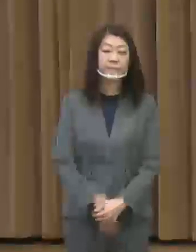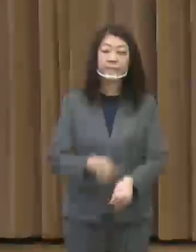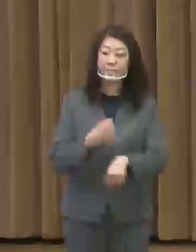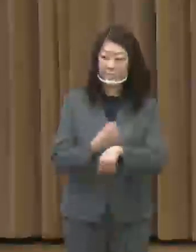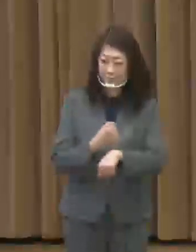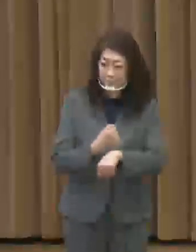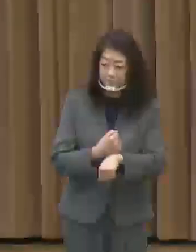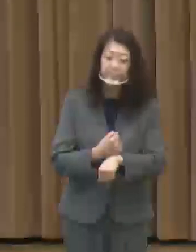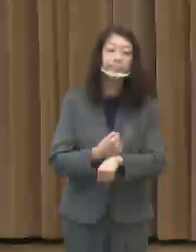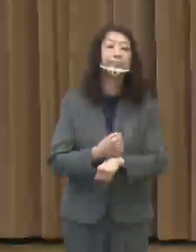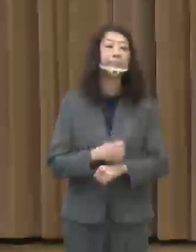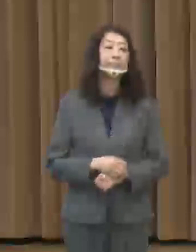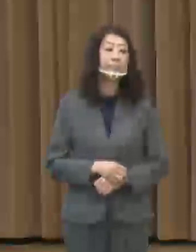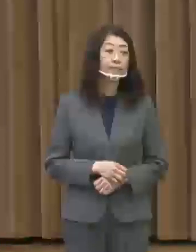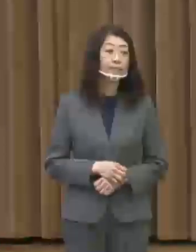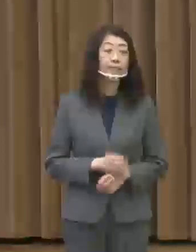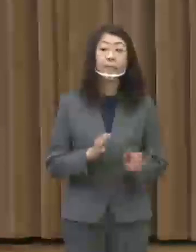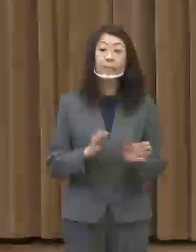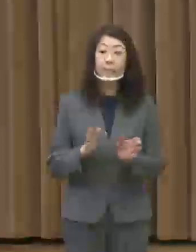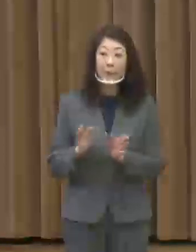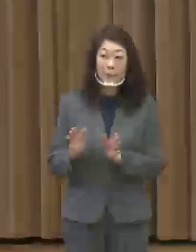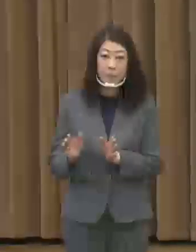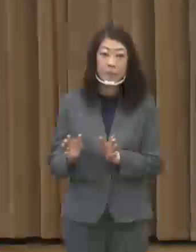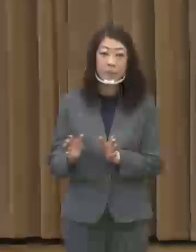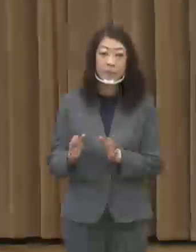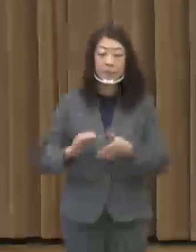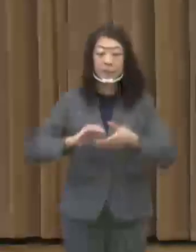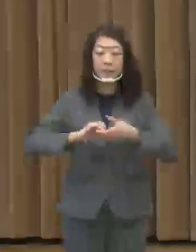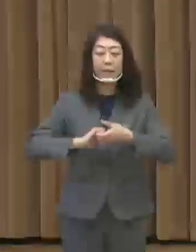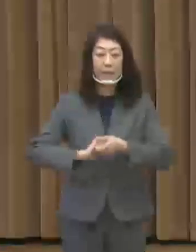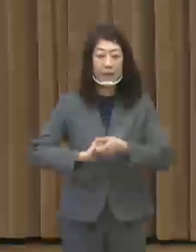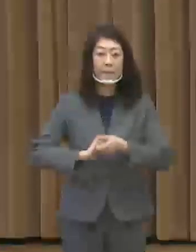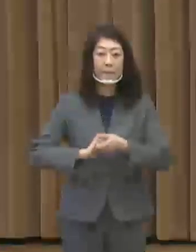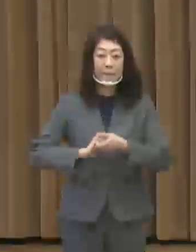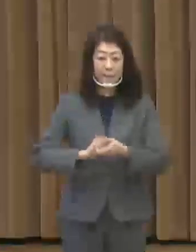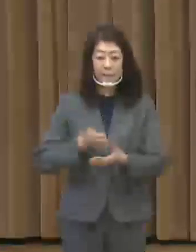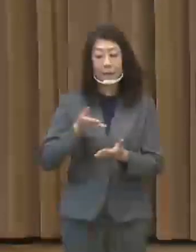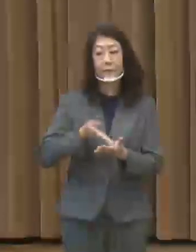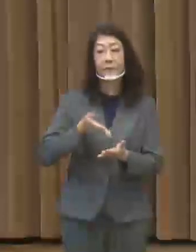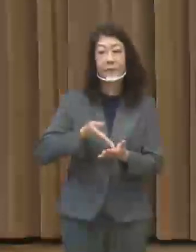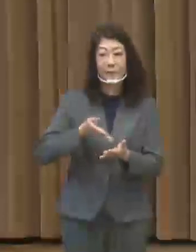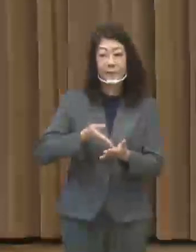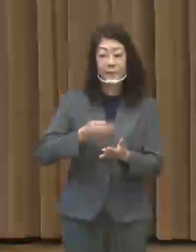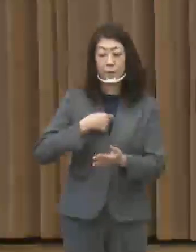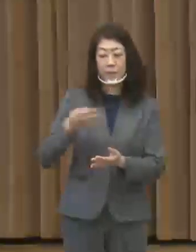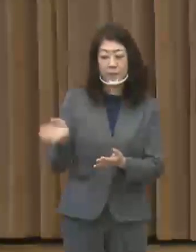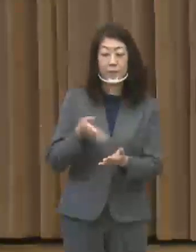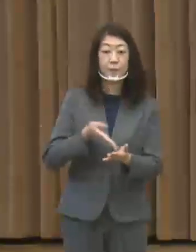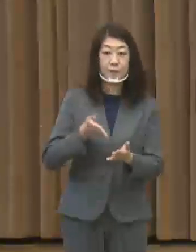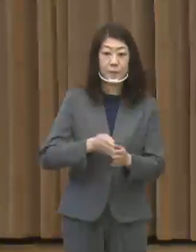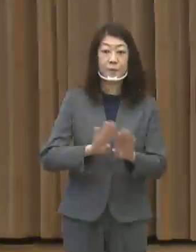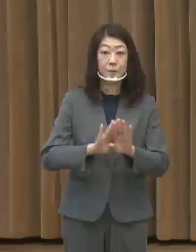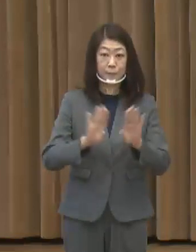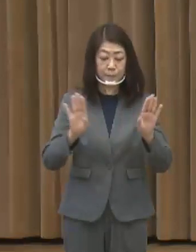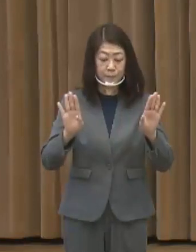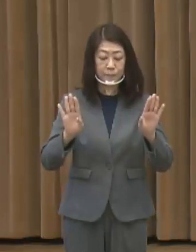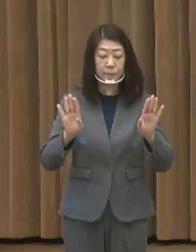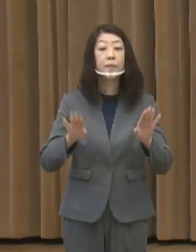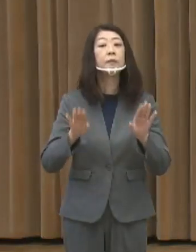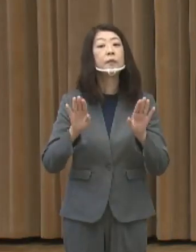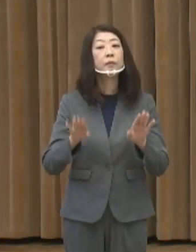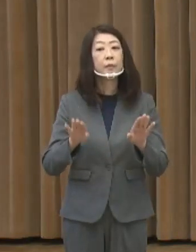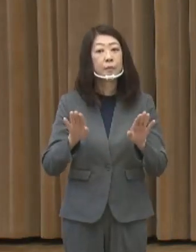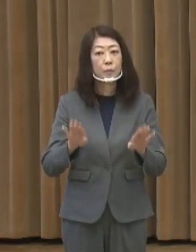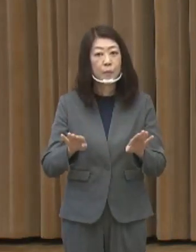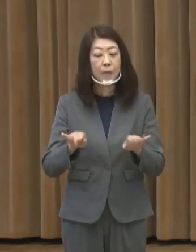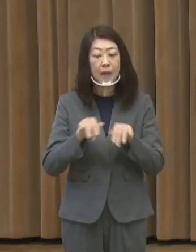疲れ様でございます。それでは定例の記者会見、私の方からまずご説明をさせていただきます。まず本日は